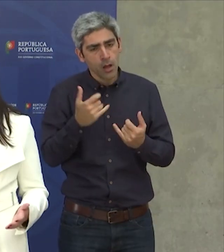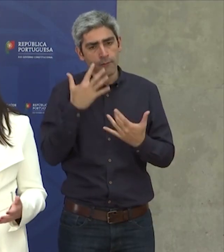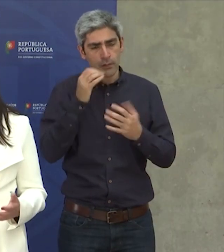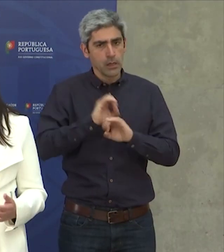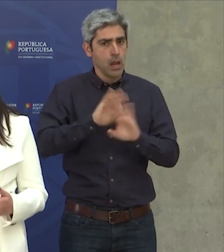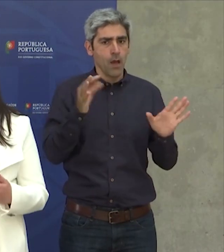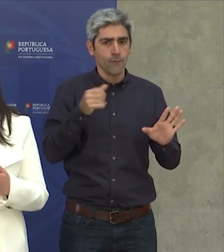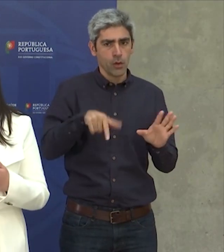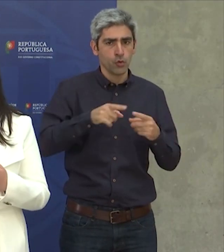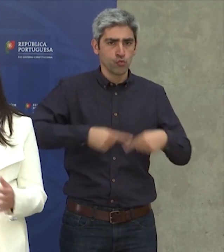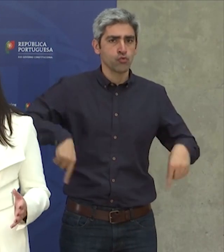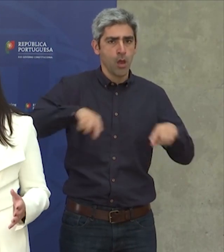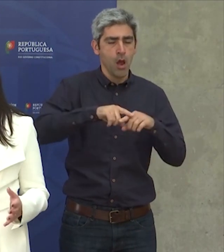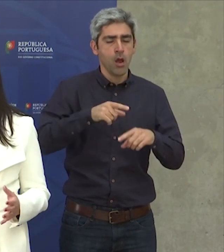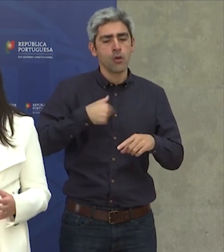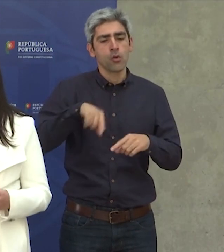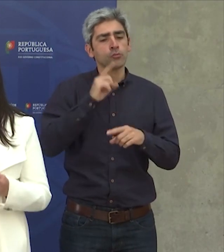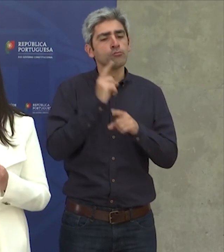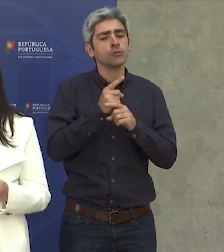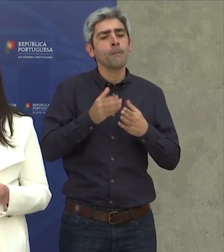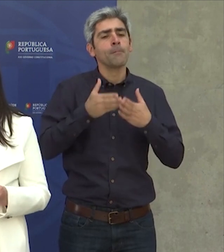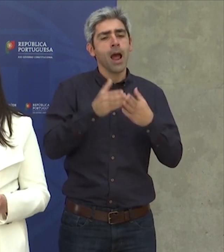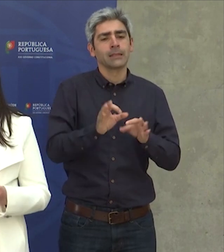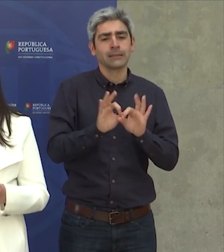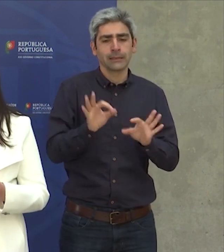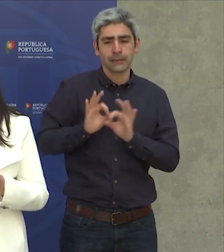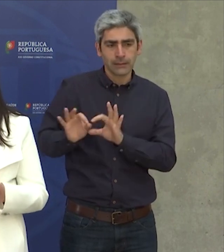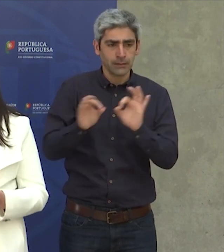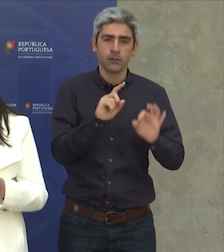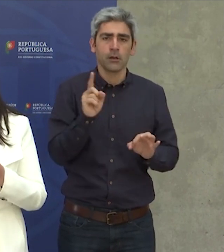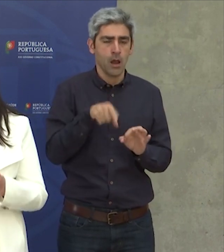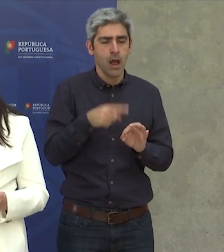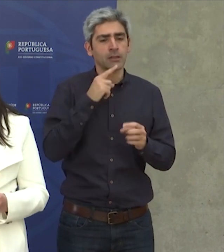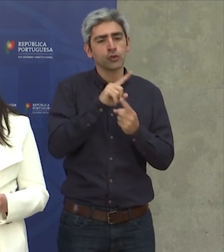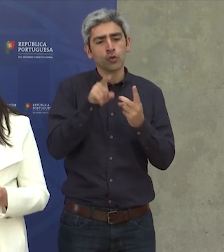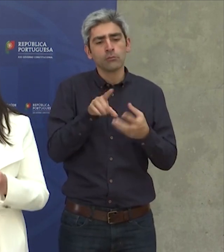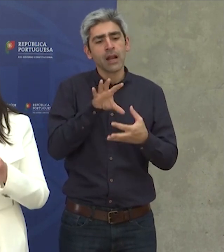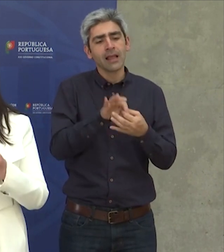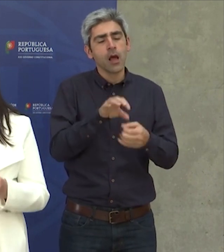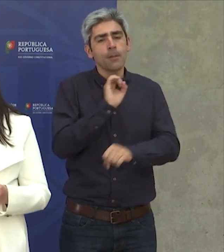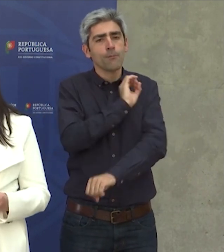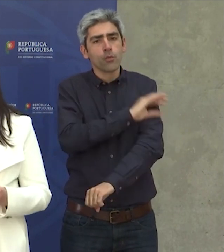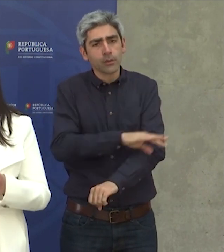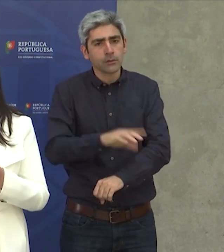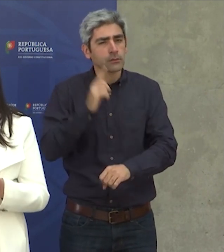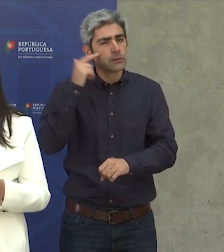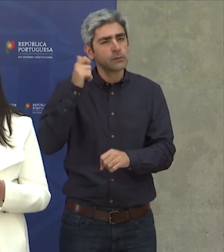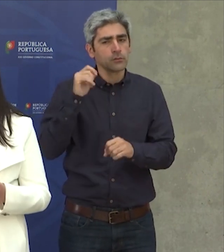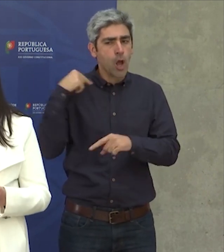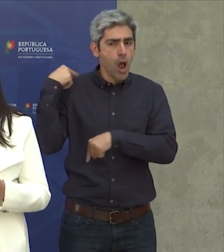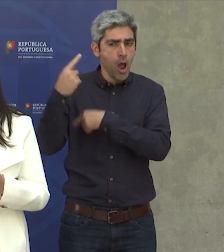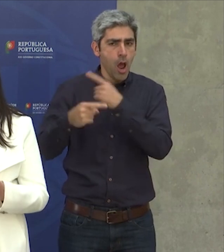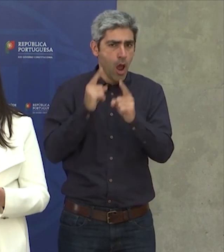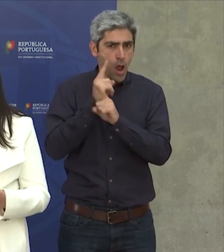bem claro desta reunião que não estamos todos no mesmo barco. Há, de facto, aqui questões relacionadas com a pobreza que são estruturais e que têm que